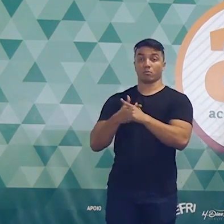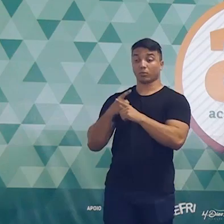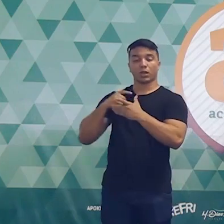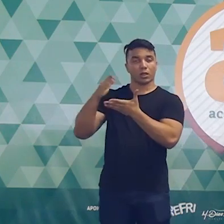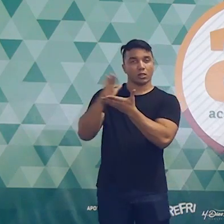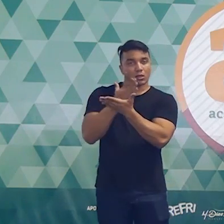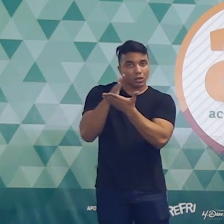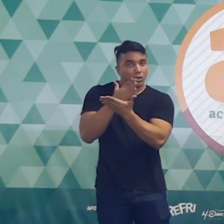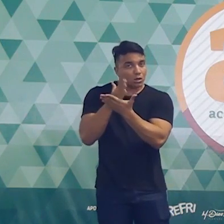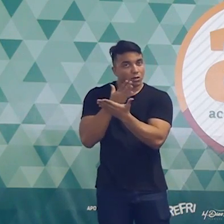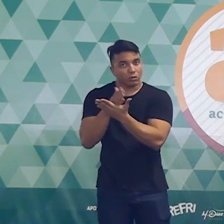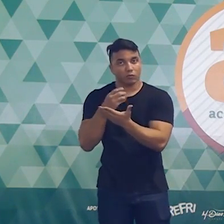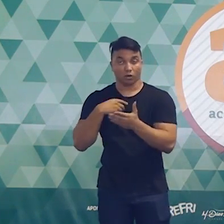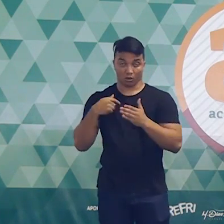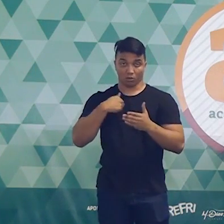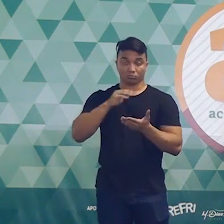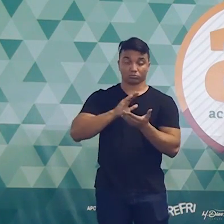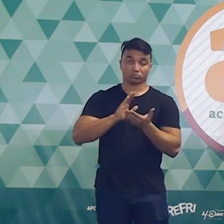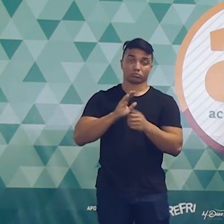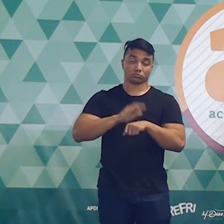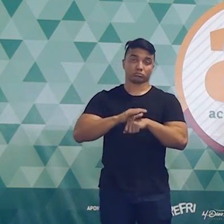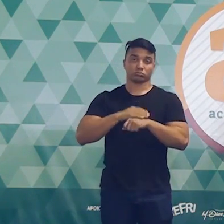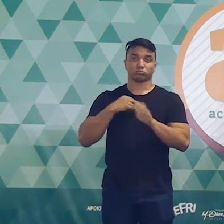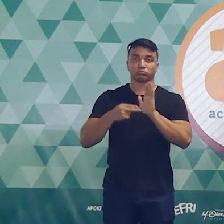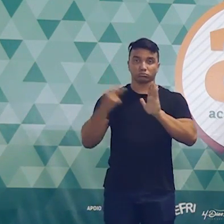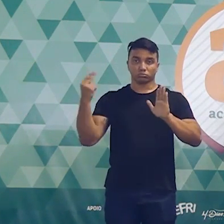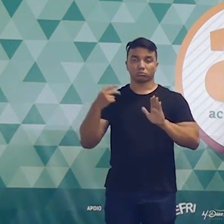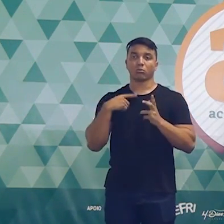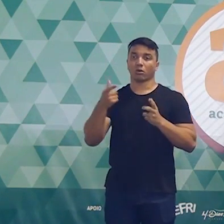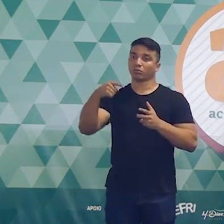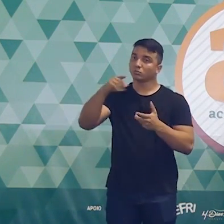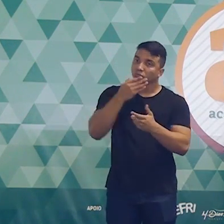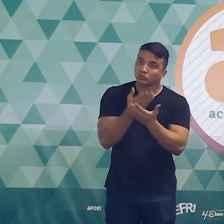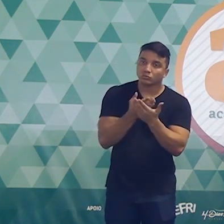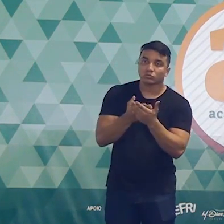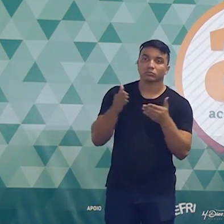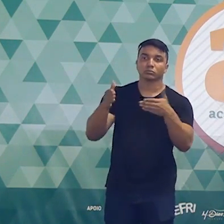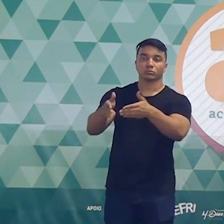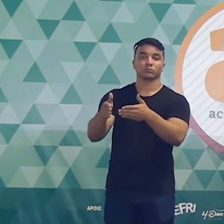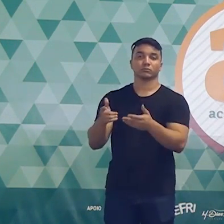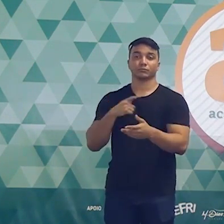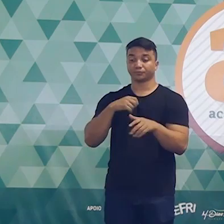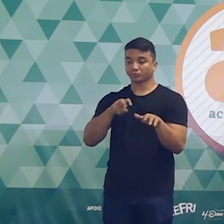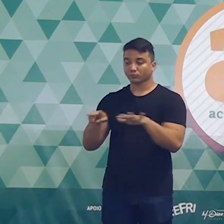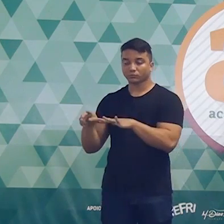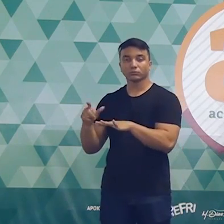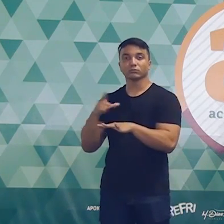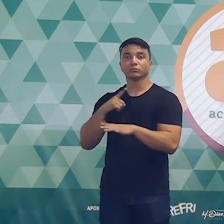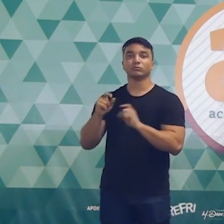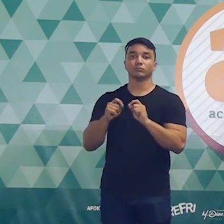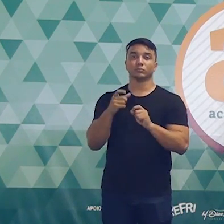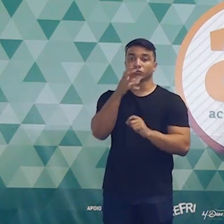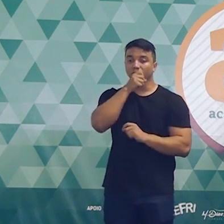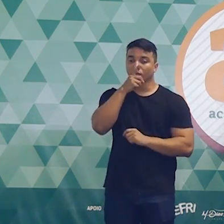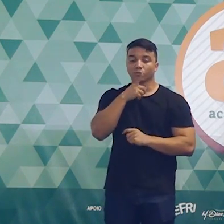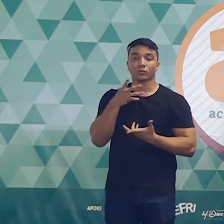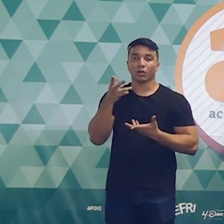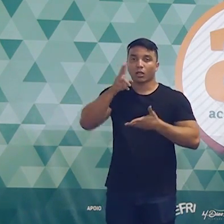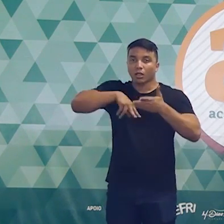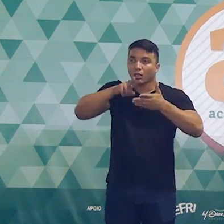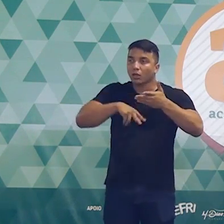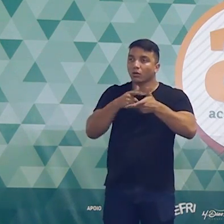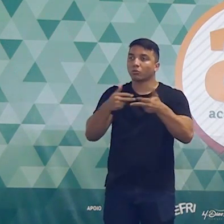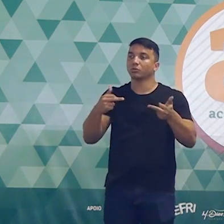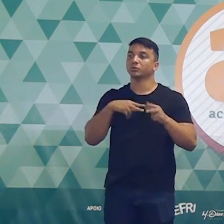que vocês receberam, que é de minha autoria, espero que vocês tenham estudado por ele e ainda possam, na semana que vem, neste final de semana, ainda ler alguma